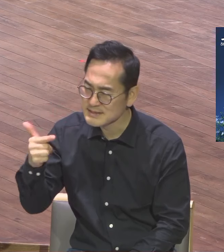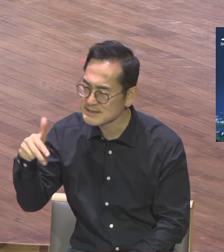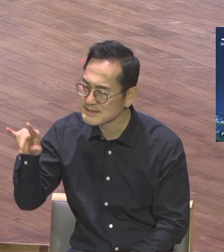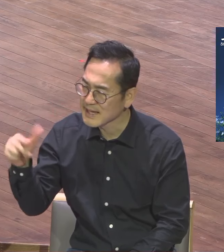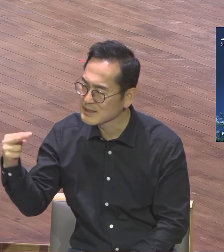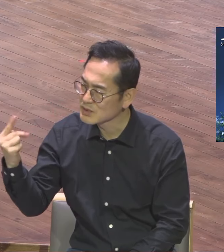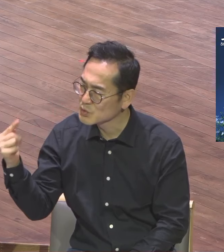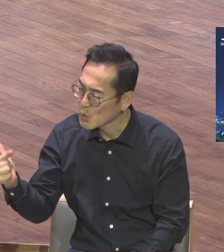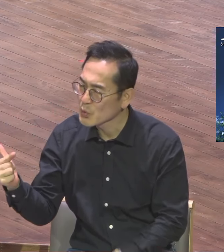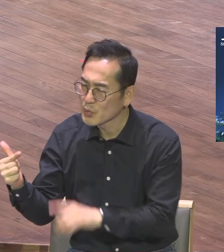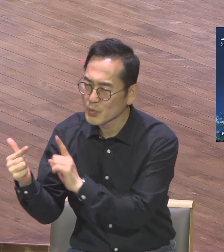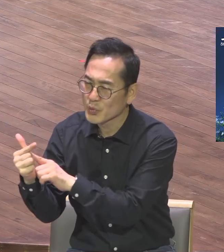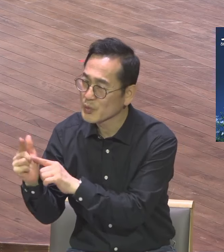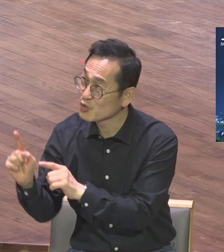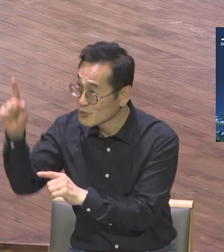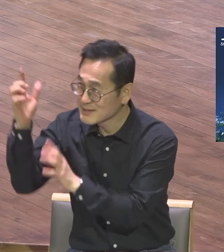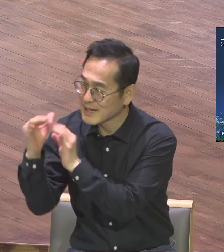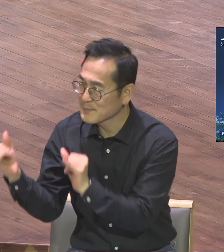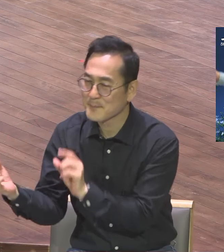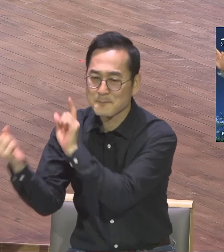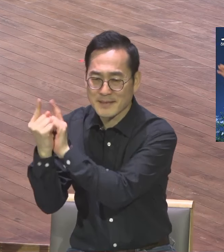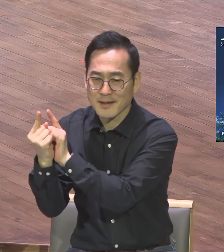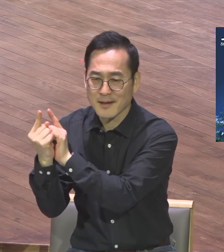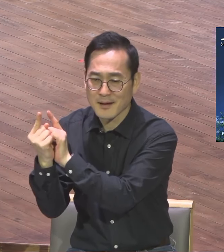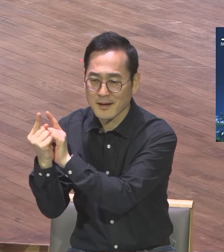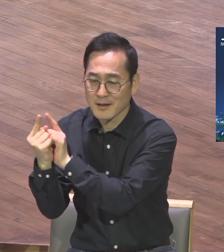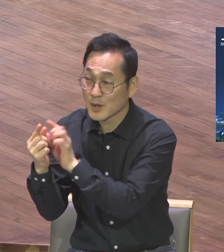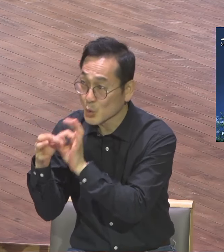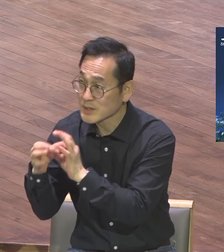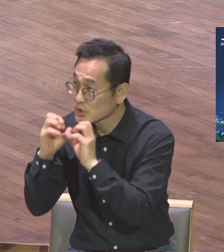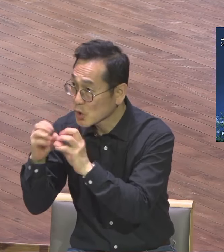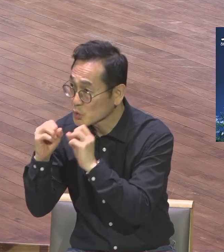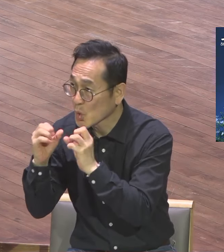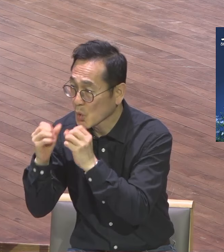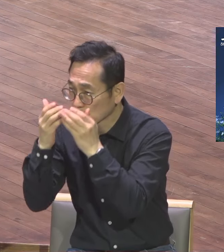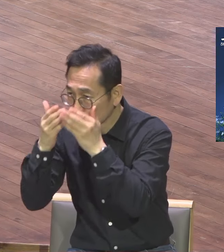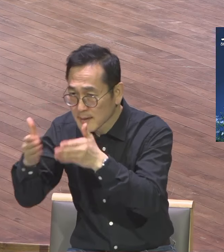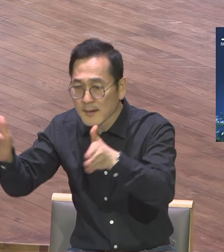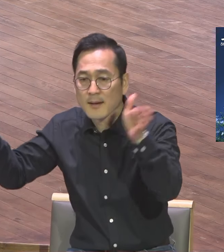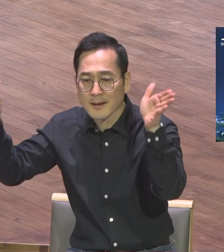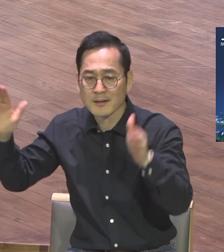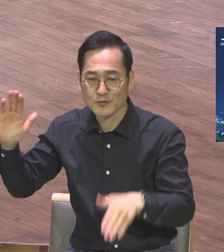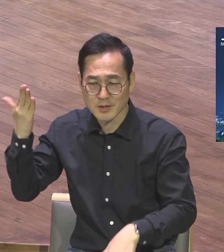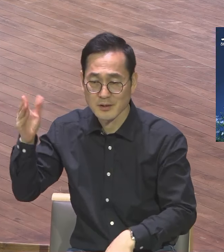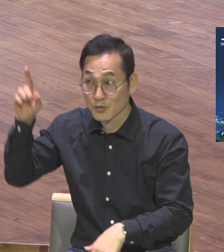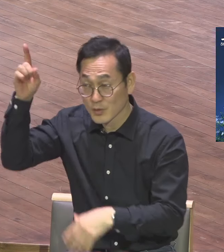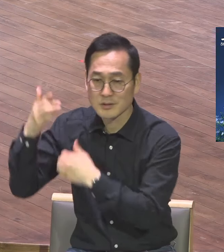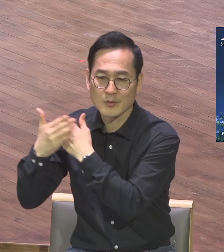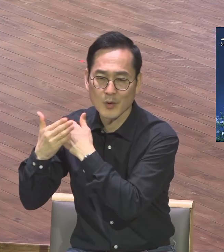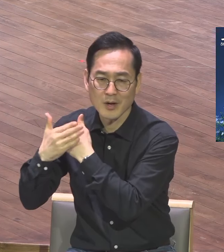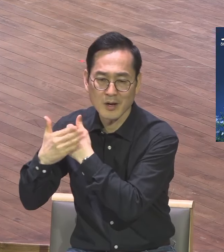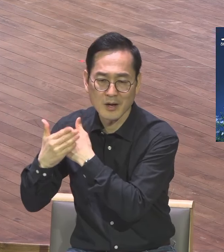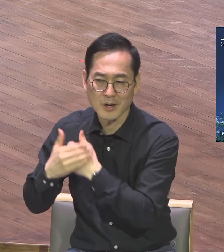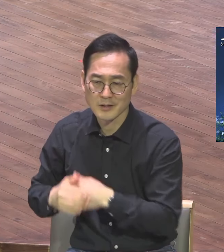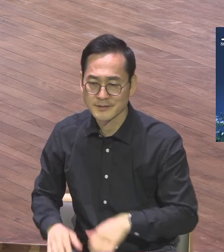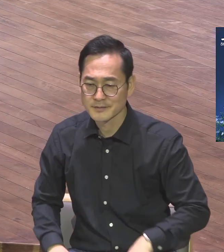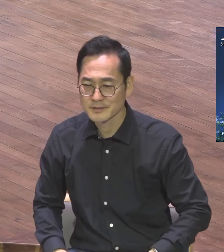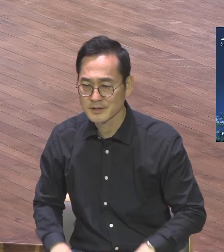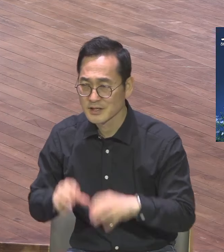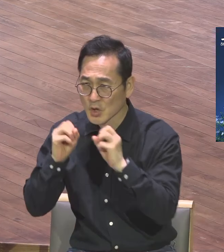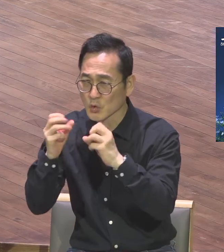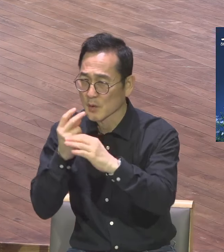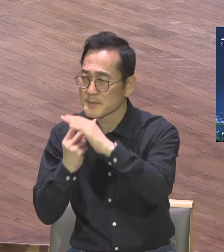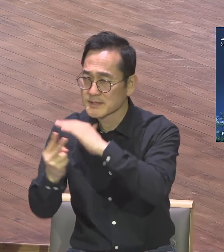딱 만나면서 새로운 선교 여정이 쫙 한 사람 만나는 바. 선교 비전 가진